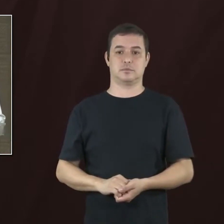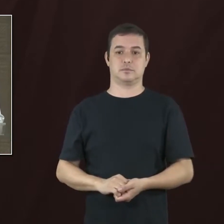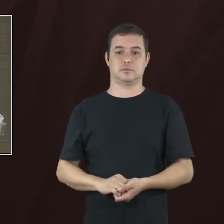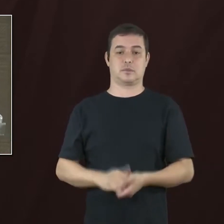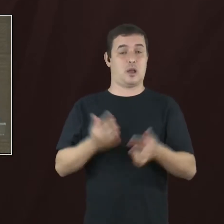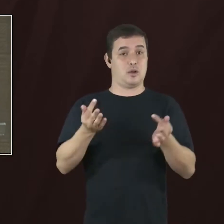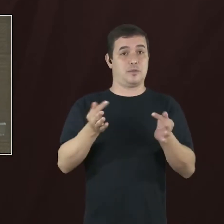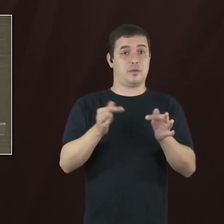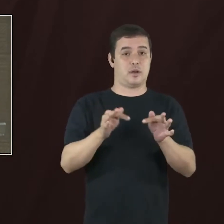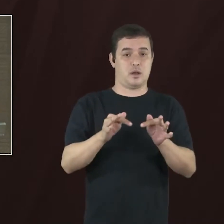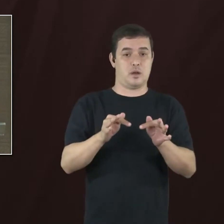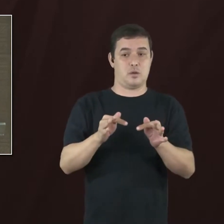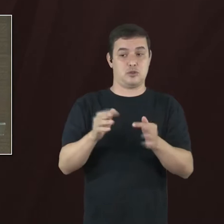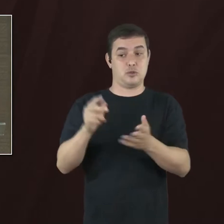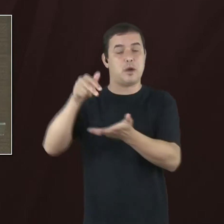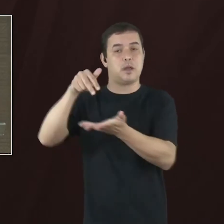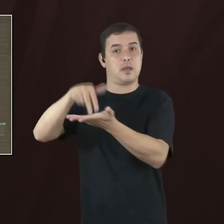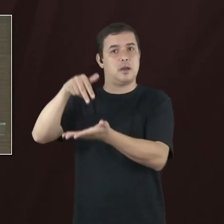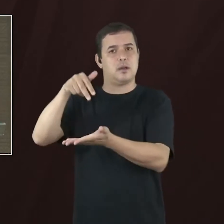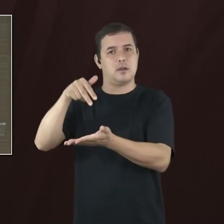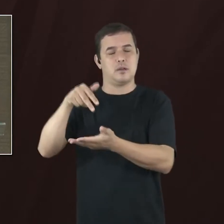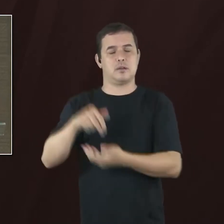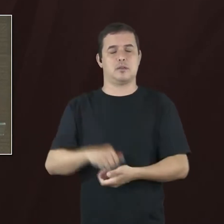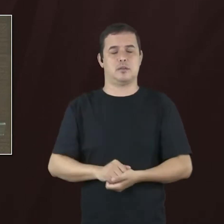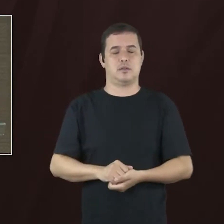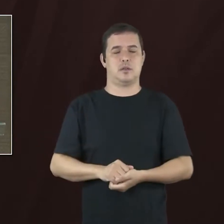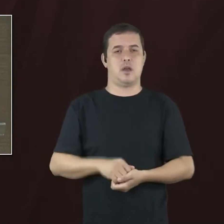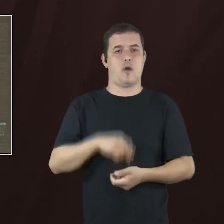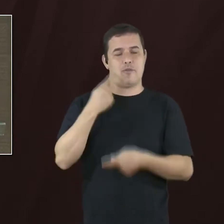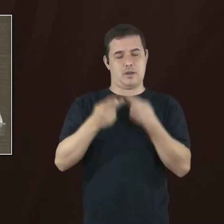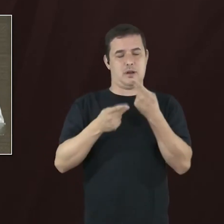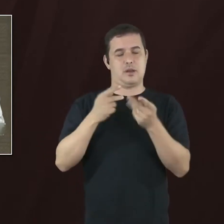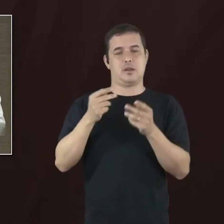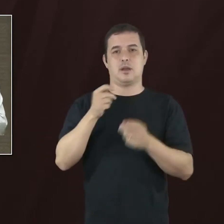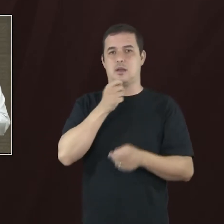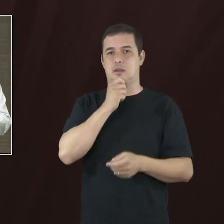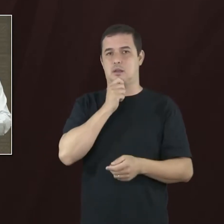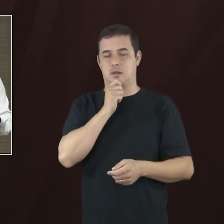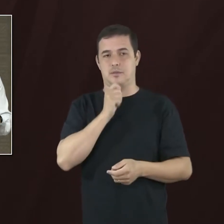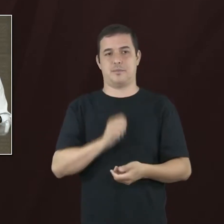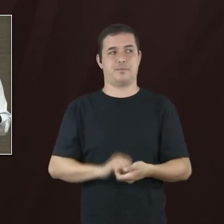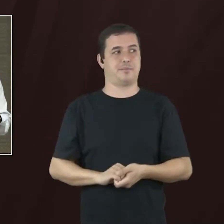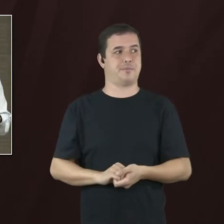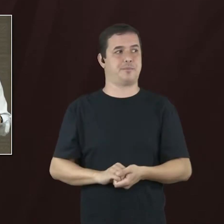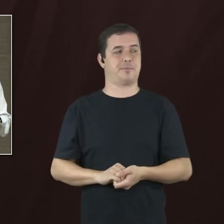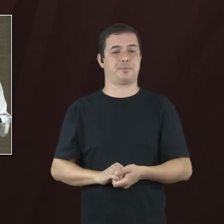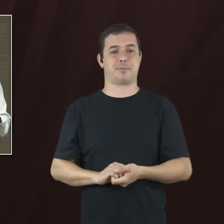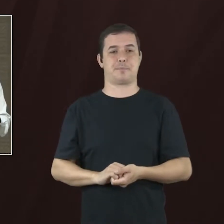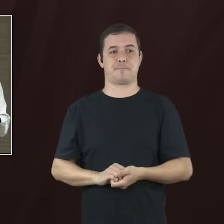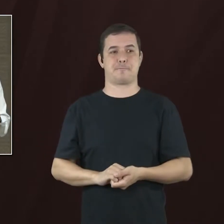parte, eu só queria terminar com vocês o seguinte.